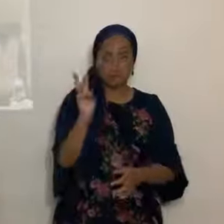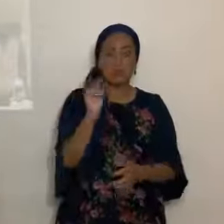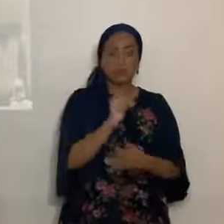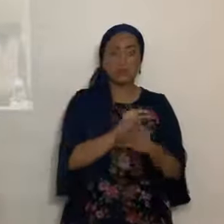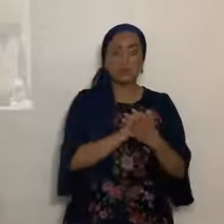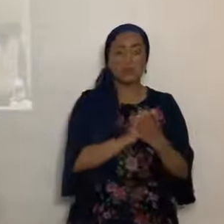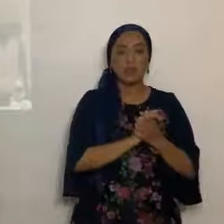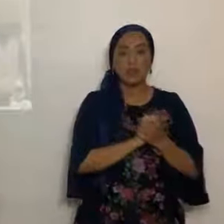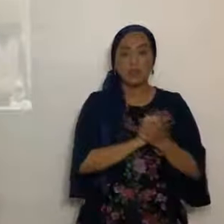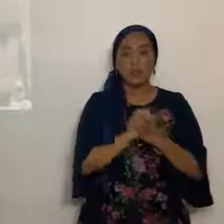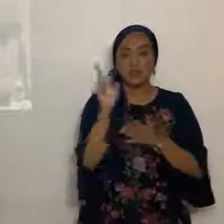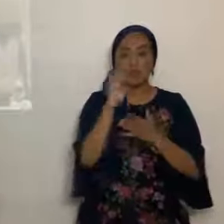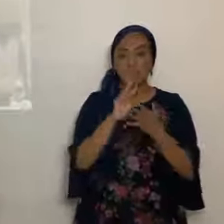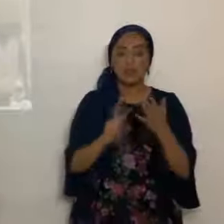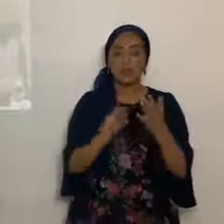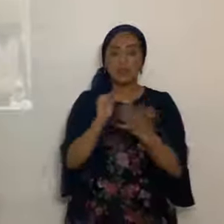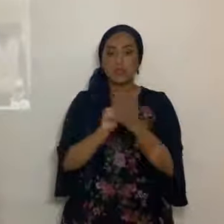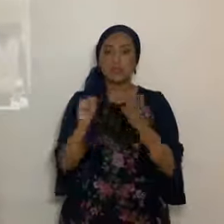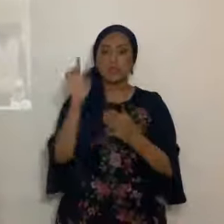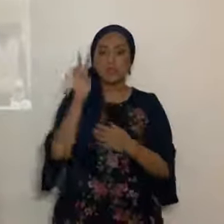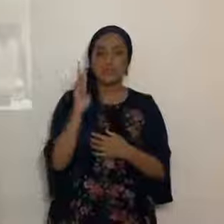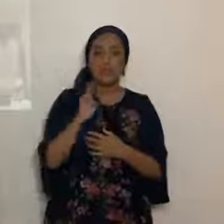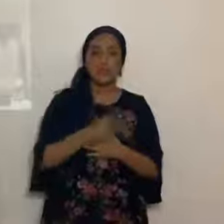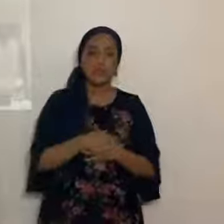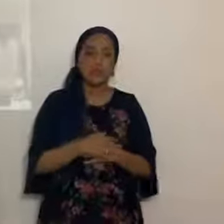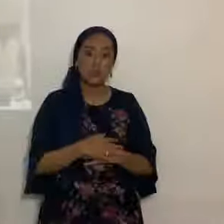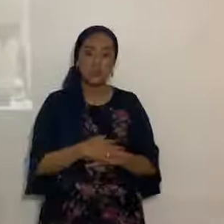Y vamos a leer el verso 7.